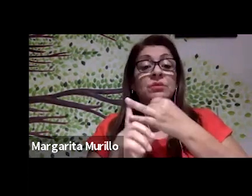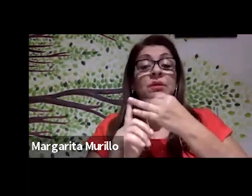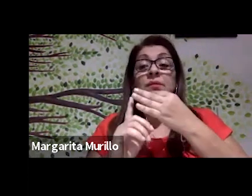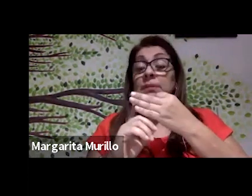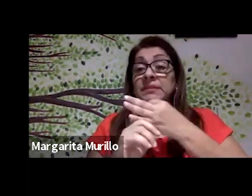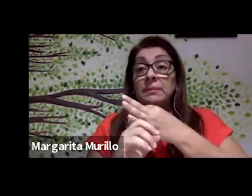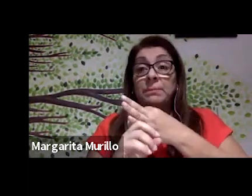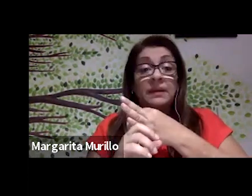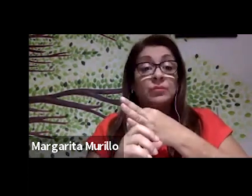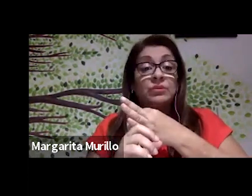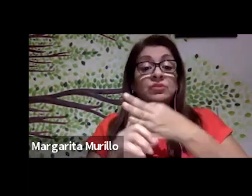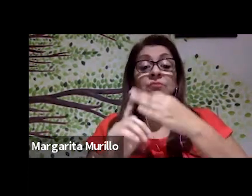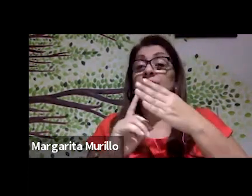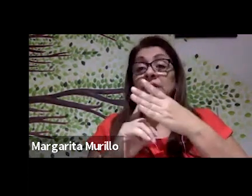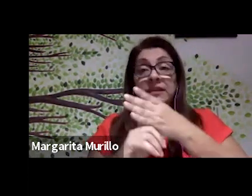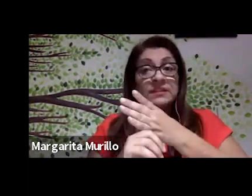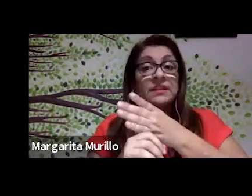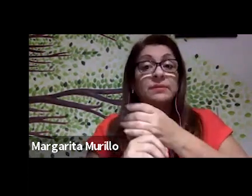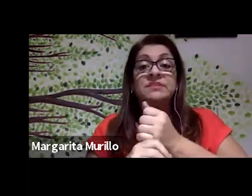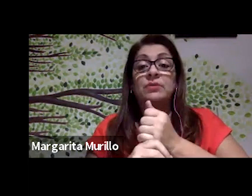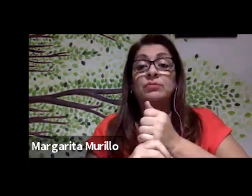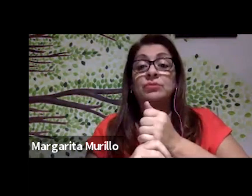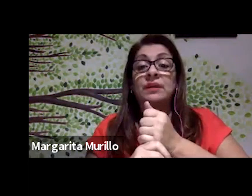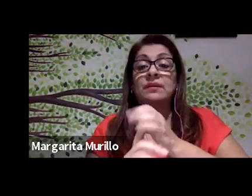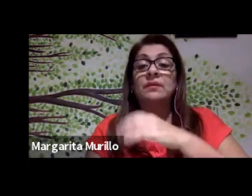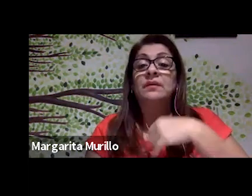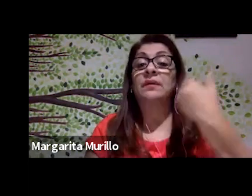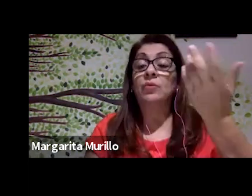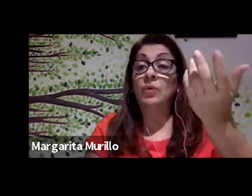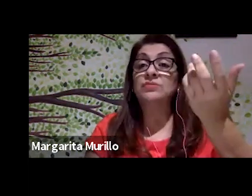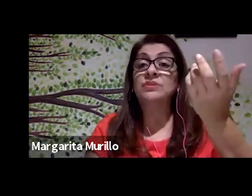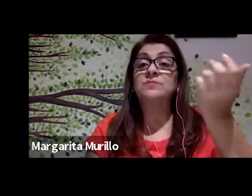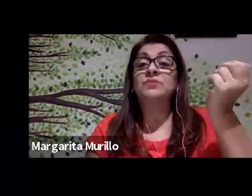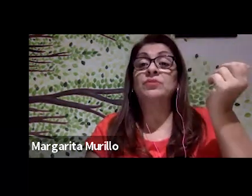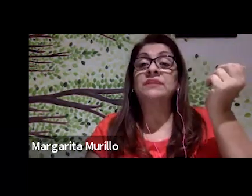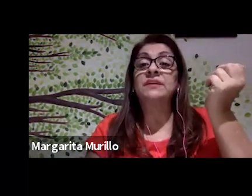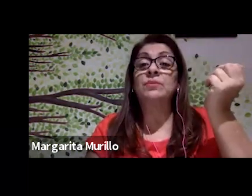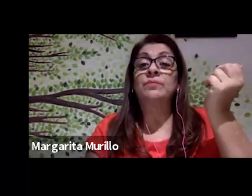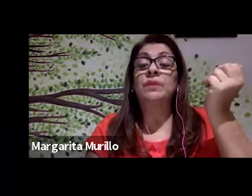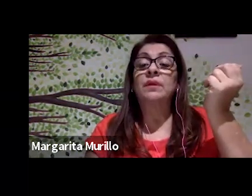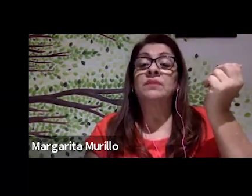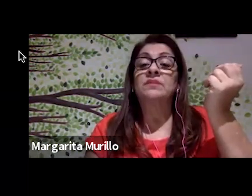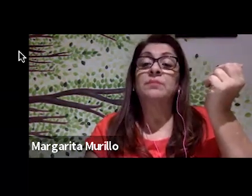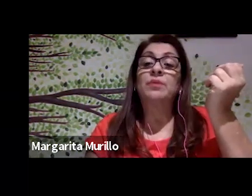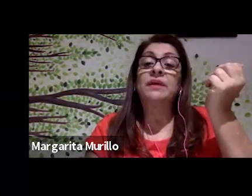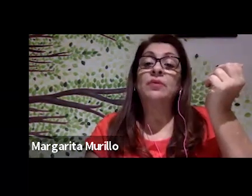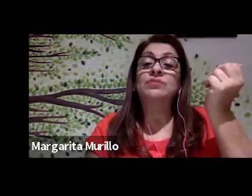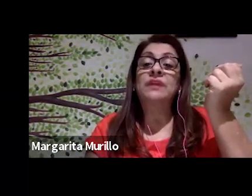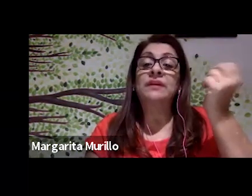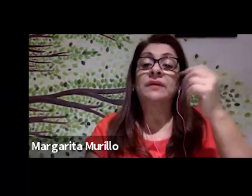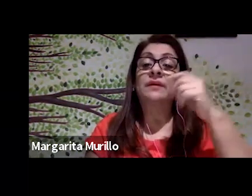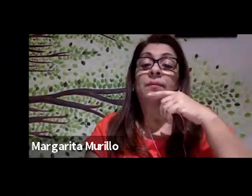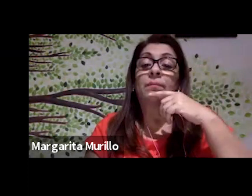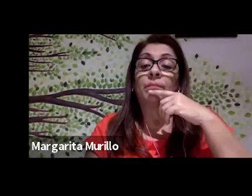información permite ampliar la educación fortalece la diversidad cultural Cuáles son aspectos negativos se pueden